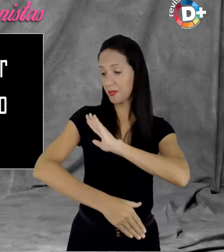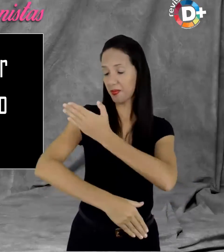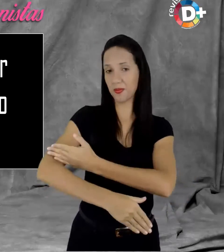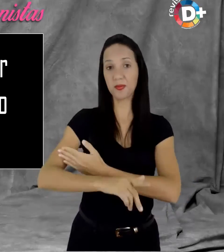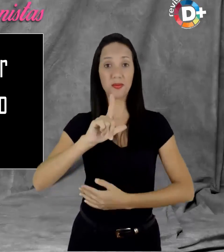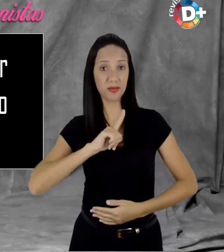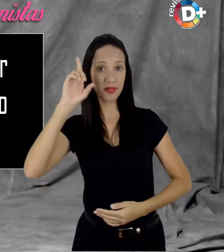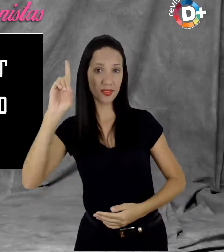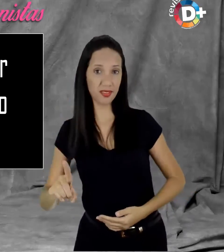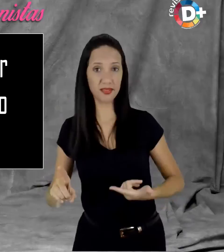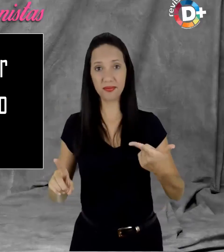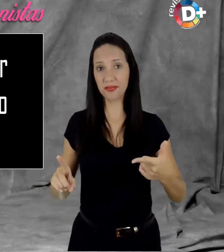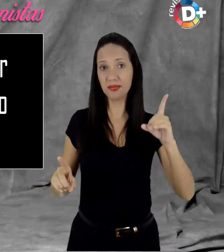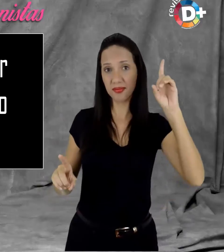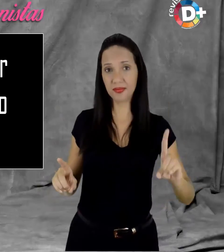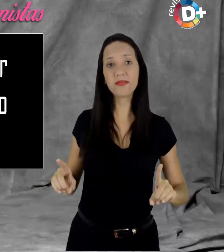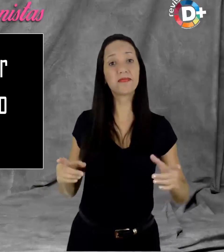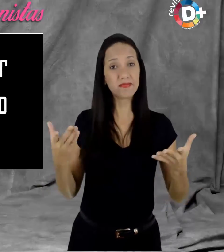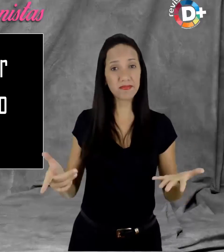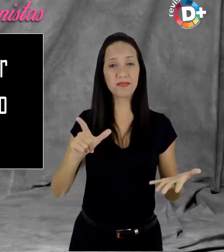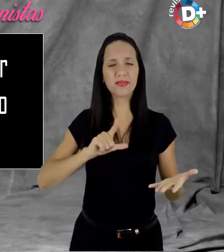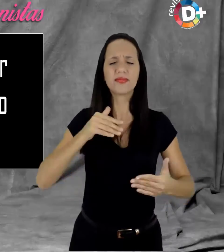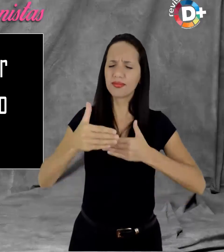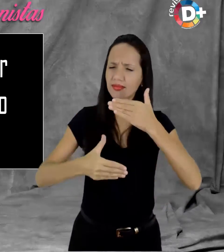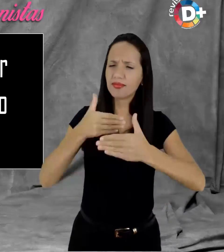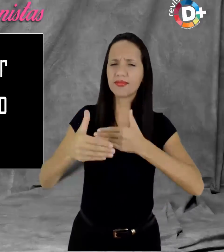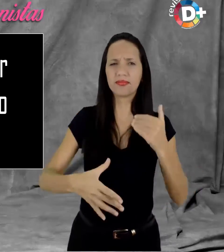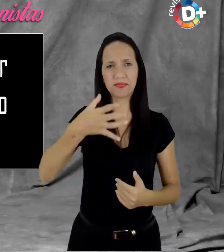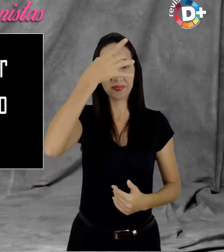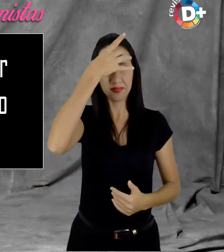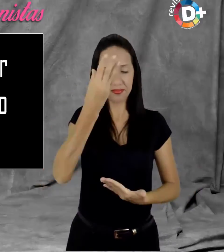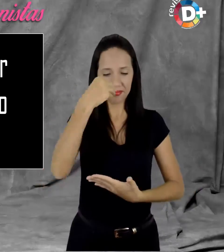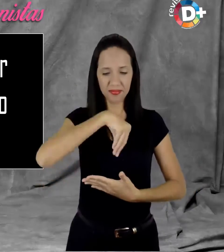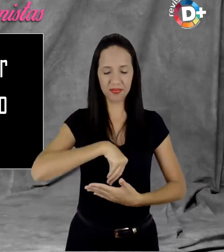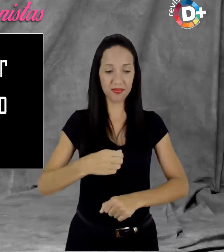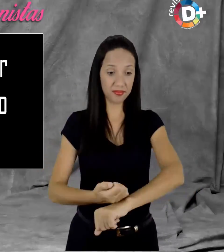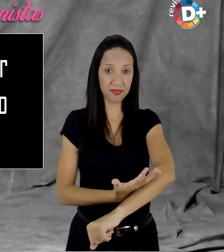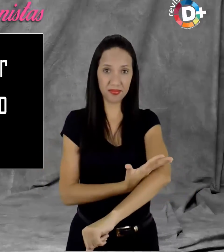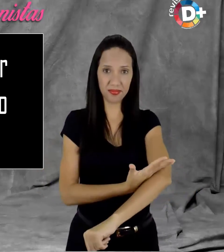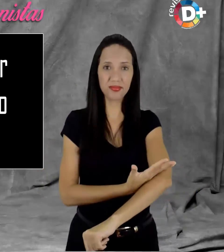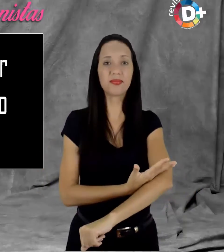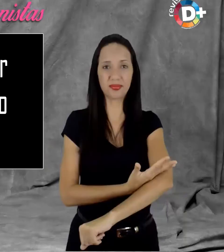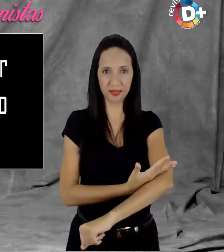O processo de empoderamento das mulheres, com e sem deficiência, inevitavelmente passa pelo